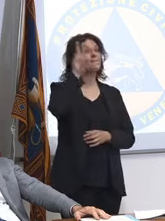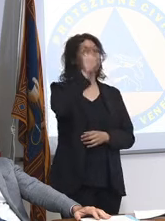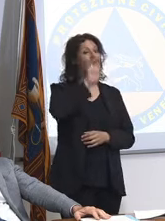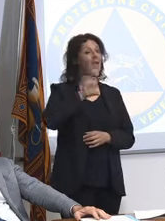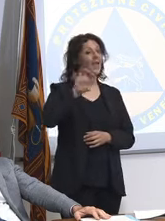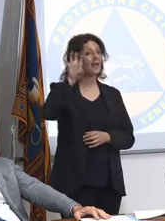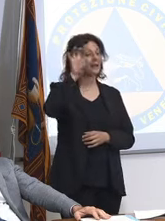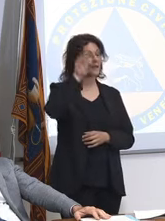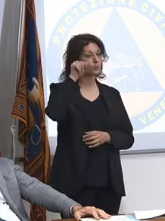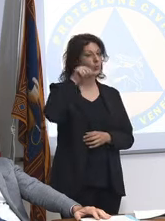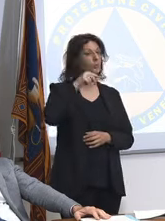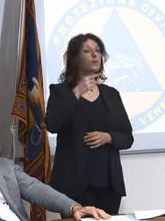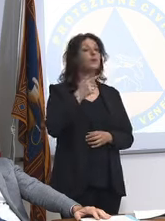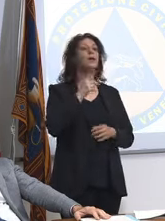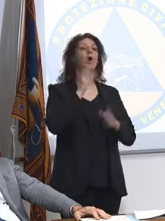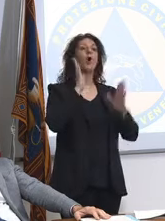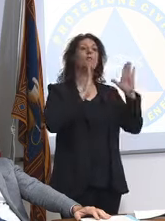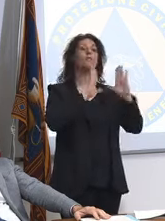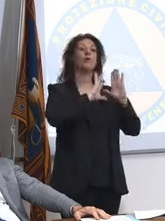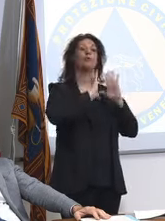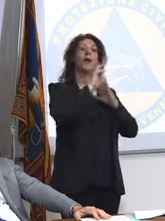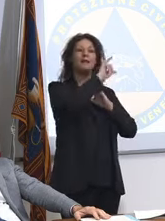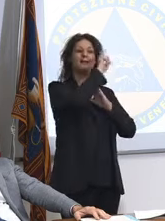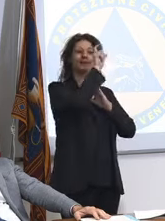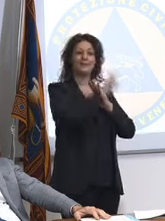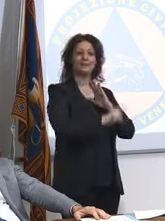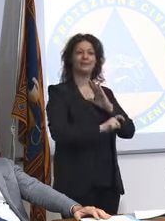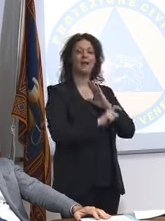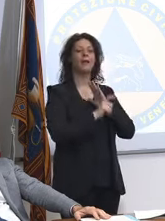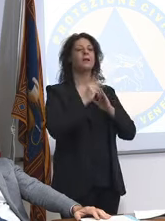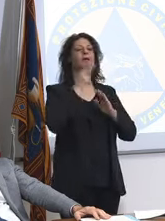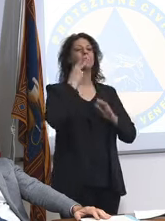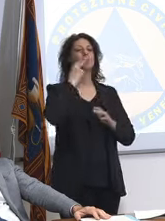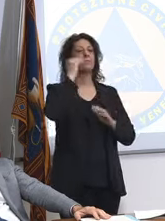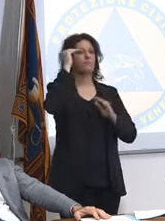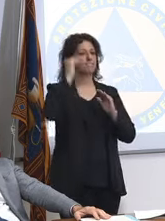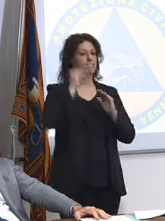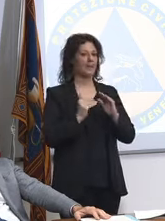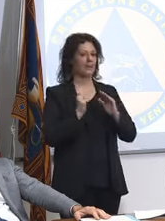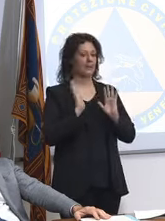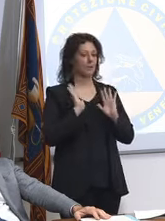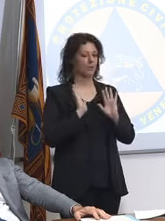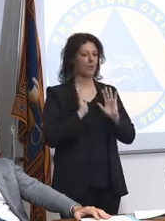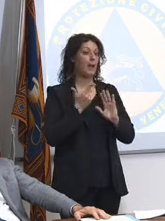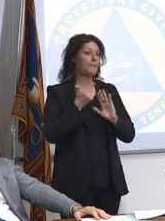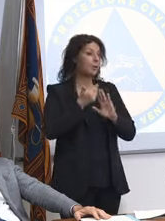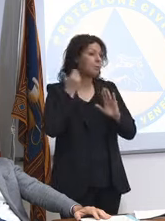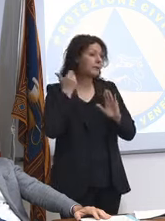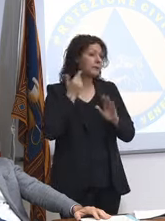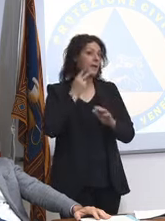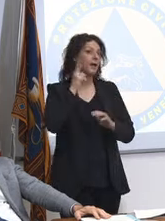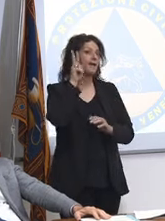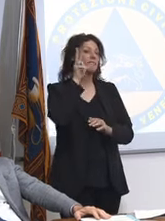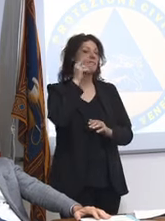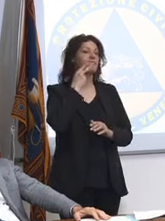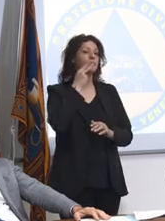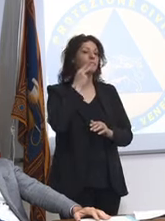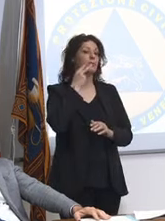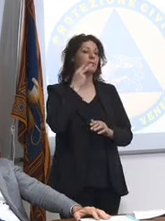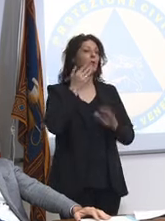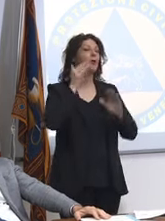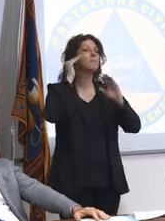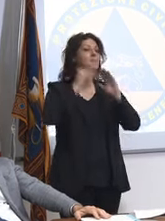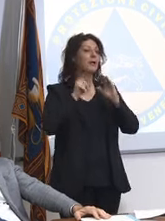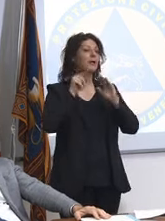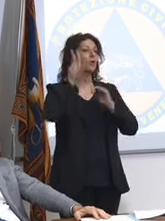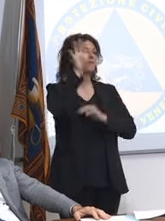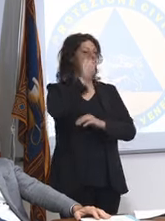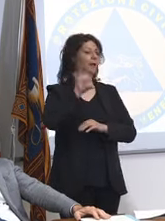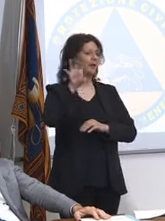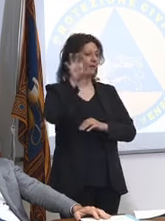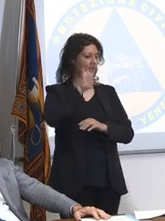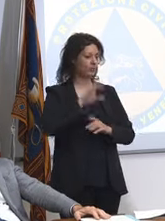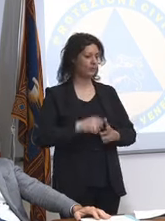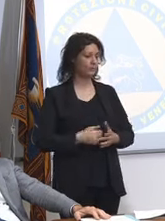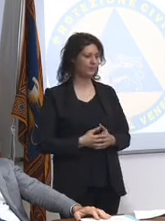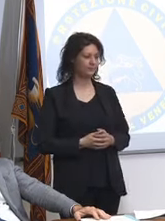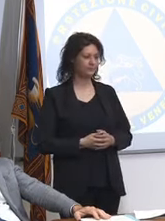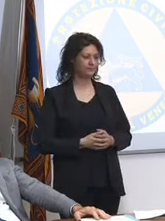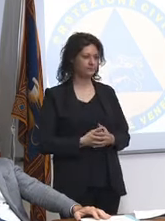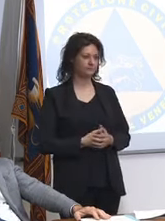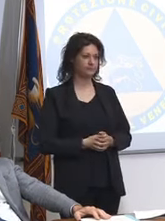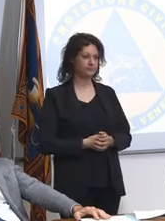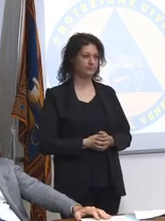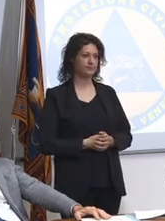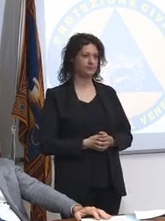meno, adesso non so col Covid, ma comunque insomma, ecco. Poi diamo la parola al presidente, se